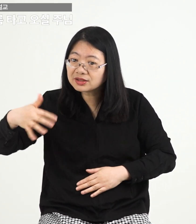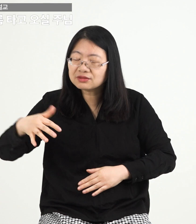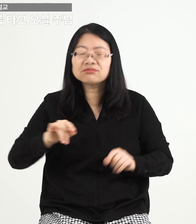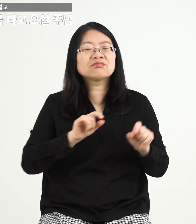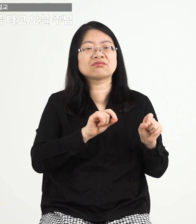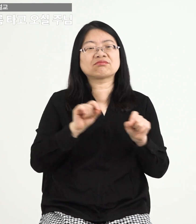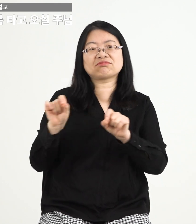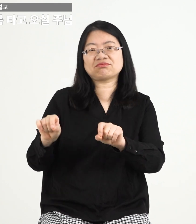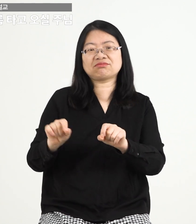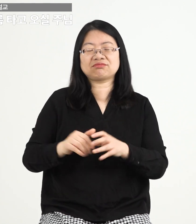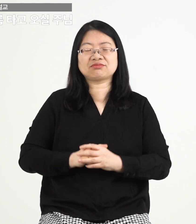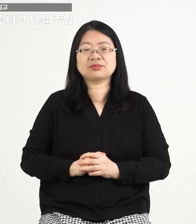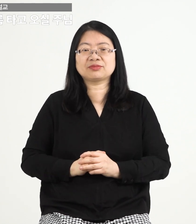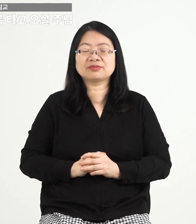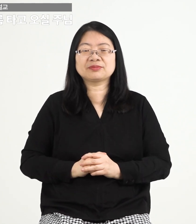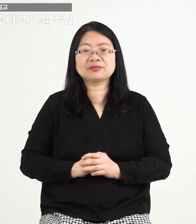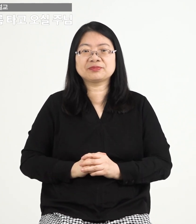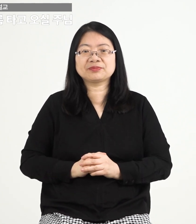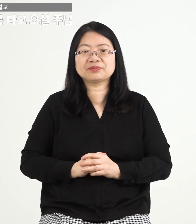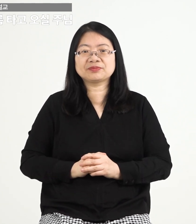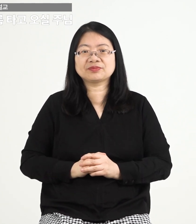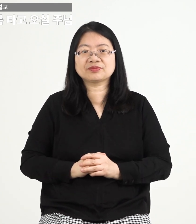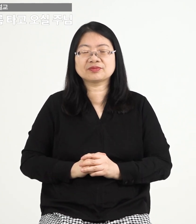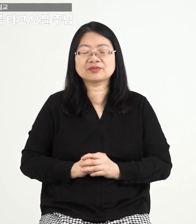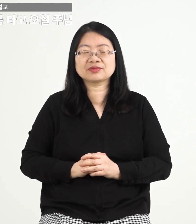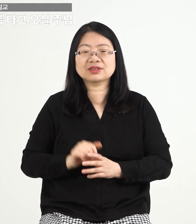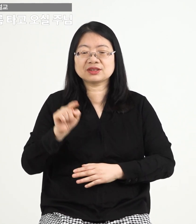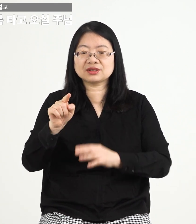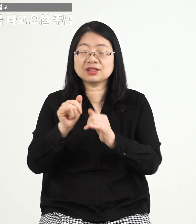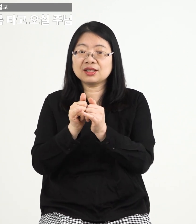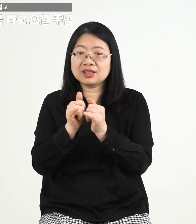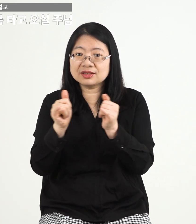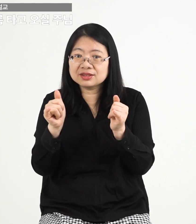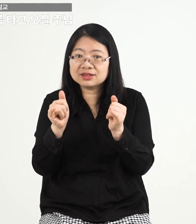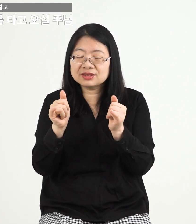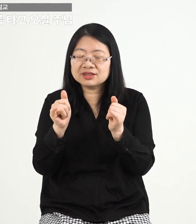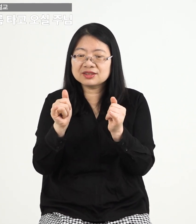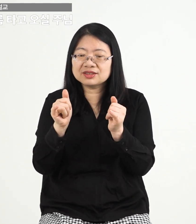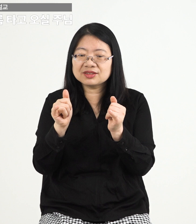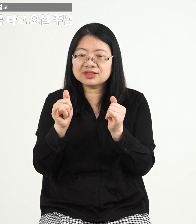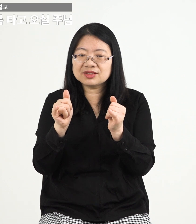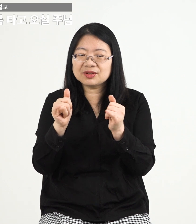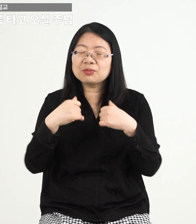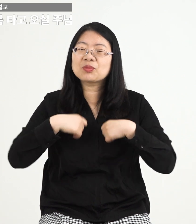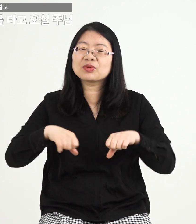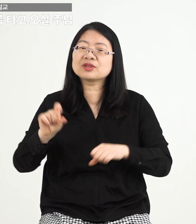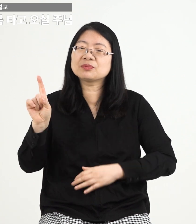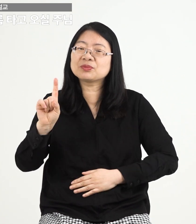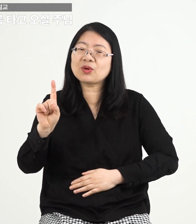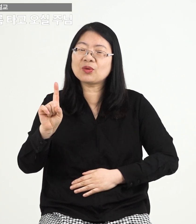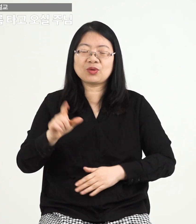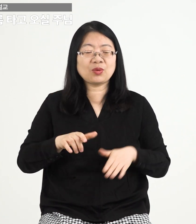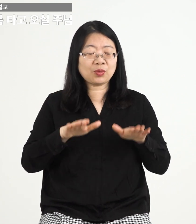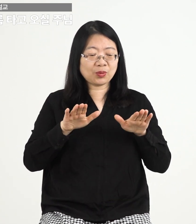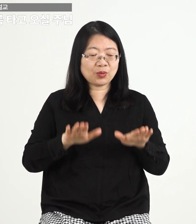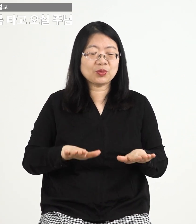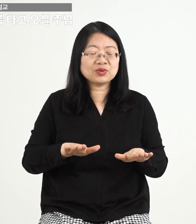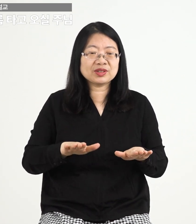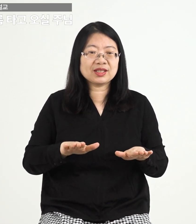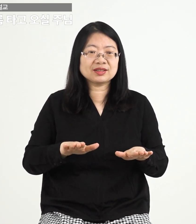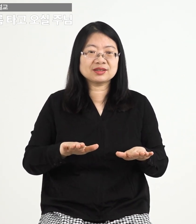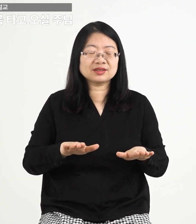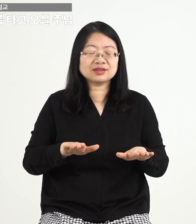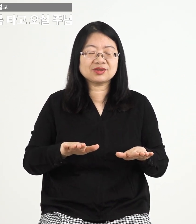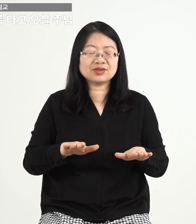그러고. 그러다 보니까 그 사람들이 뭘 놓게 되죠? 오늘이라는 현실을